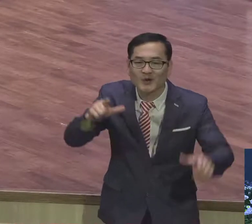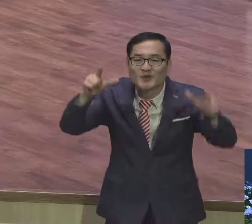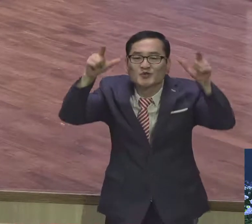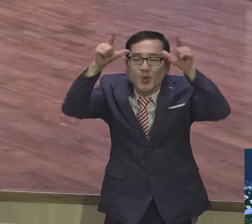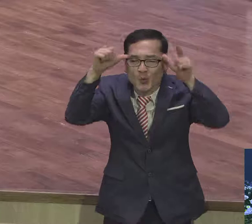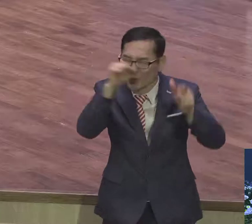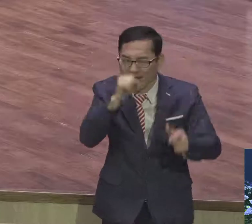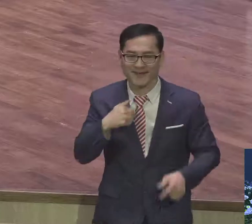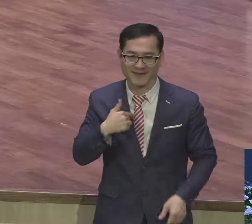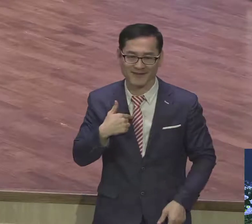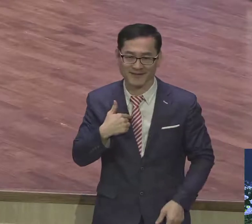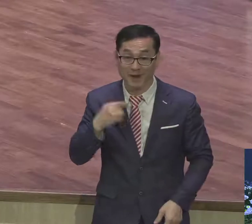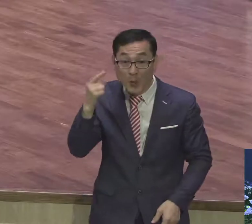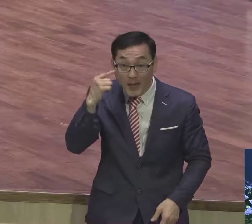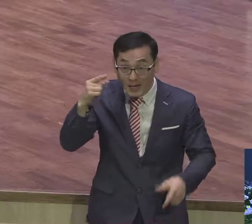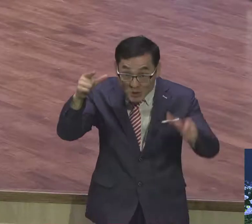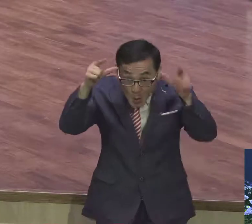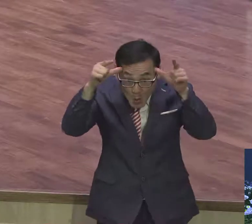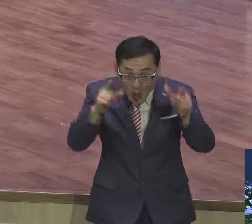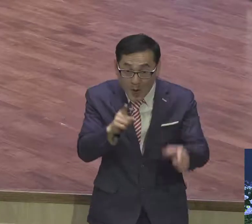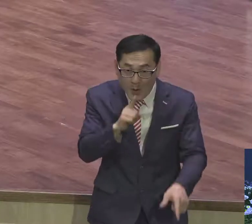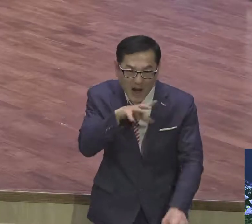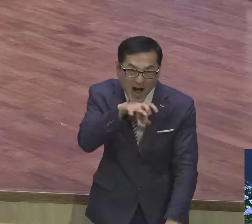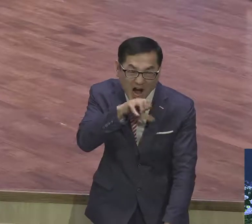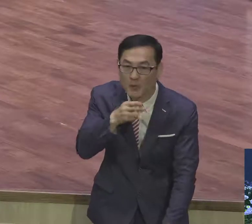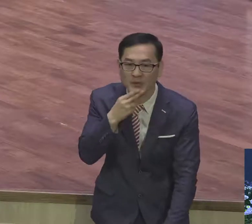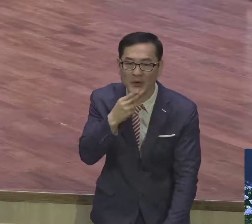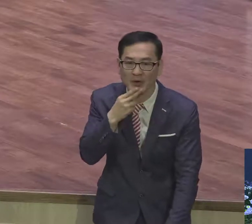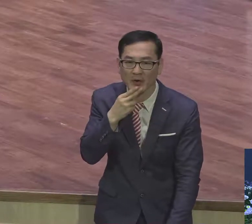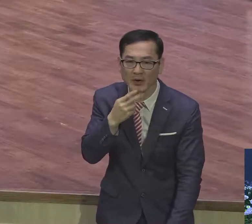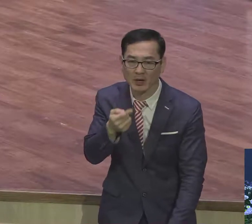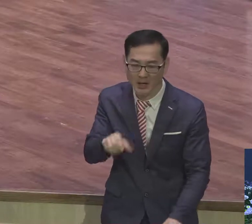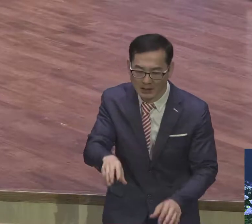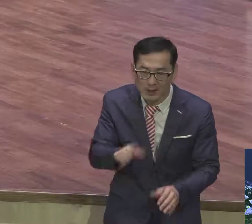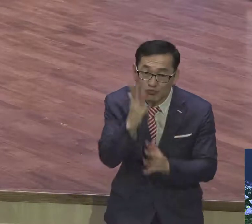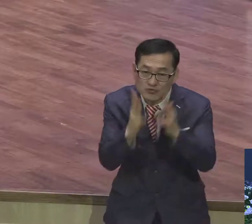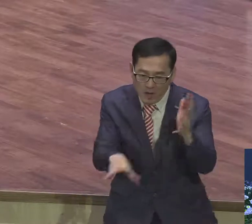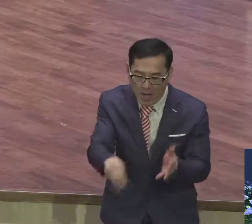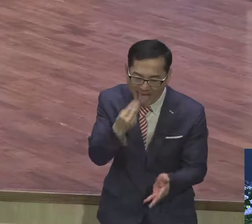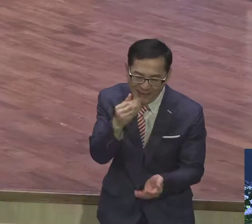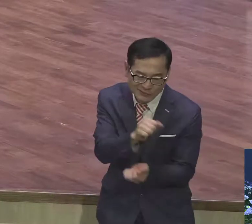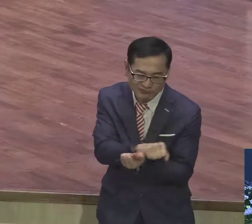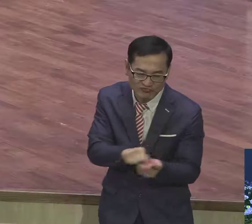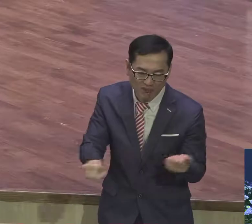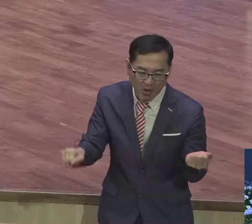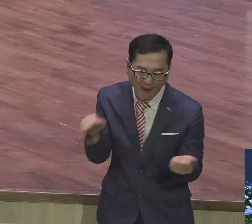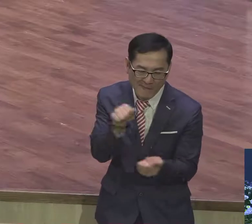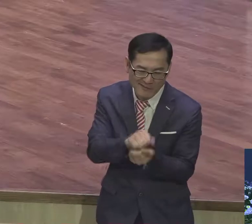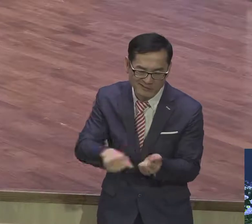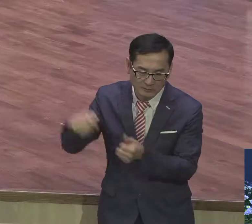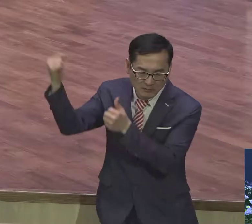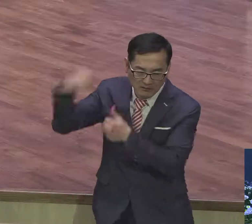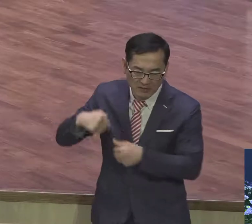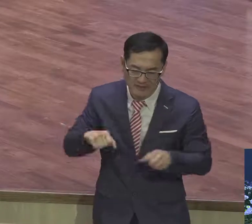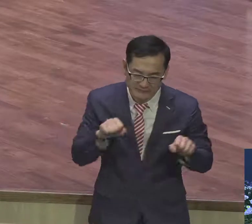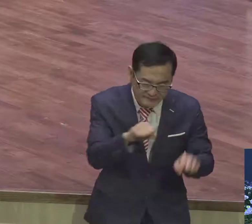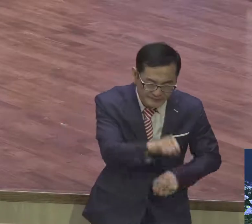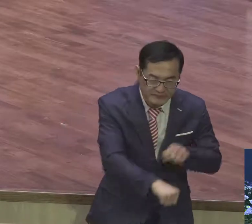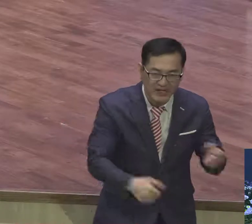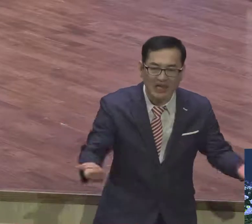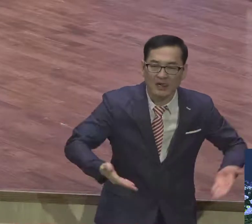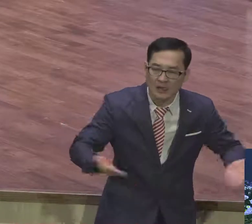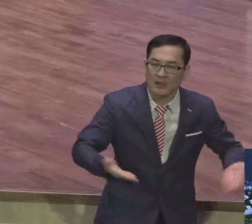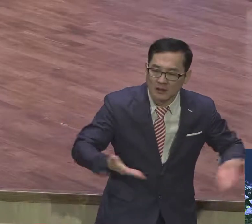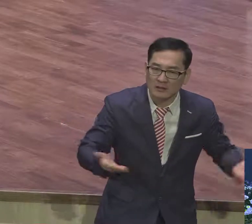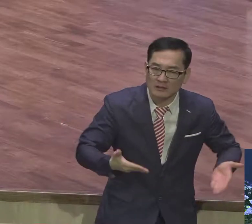안 해요 죽으라고 말은 풀맥게 뜯어묻고 일을 안 합니다 그 시골에 가면요